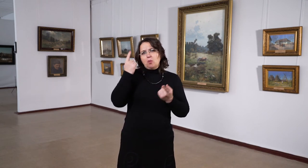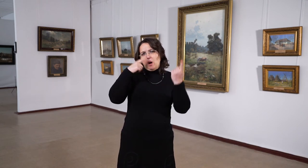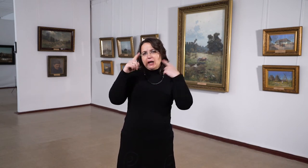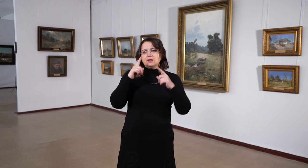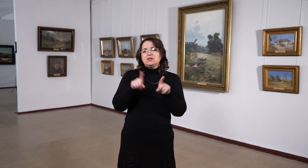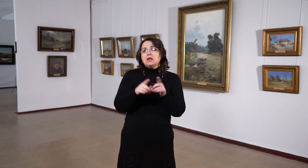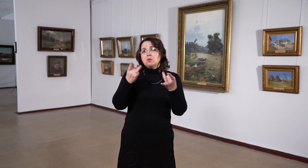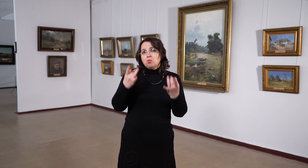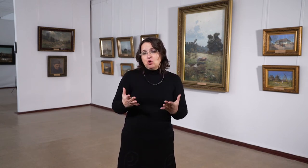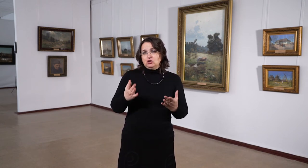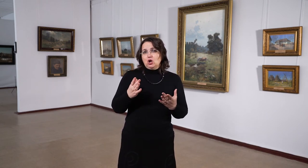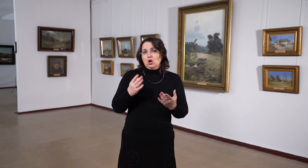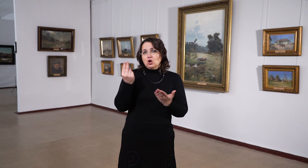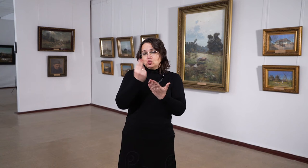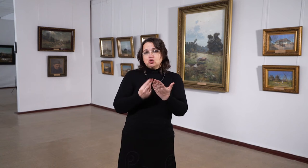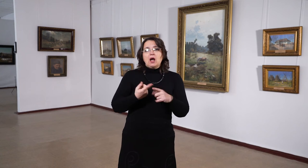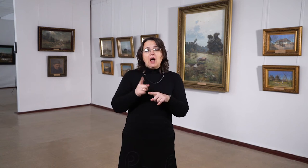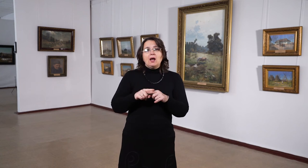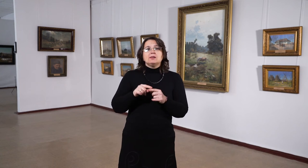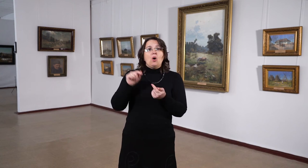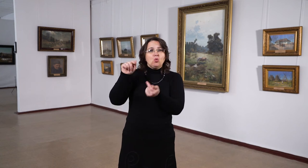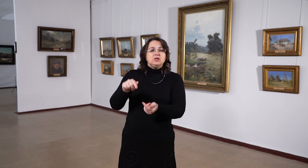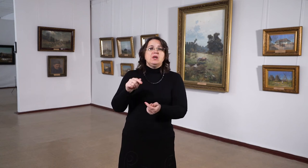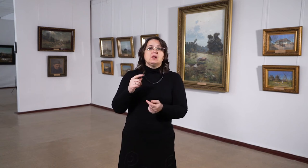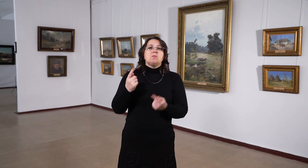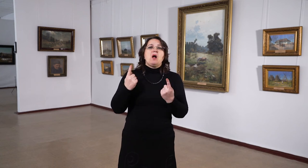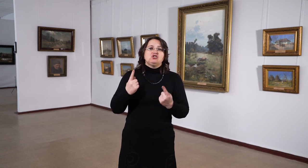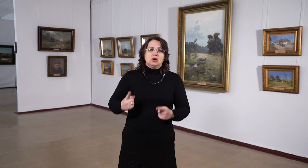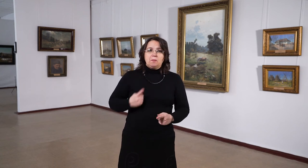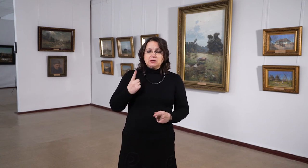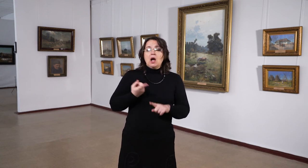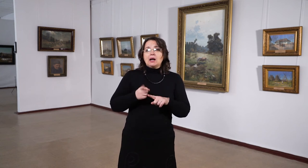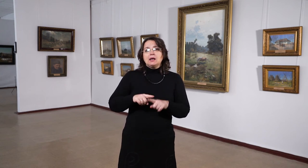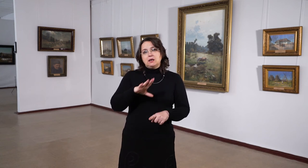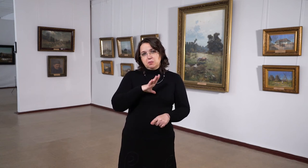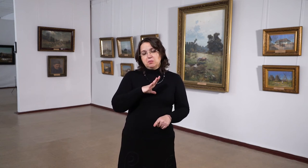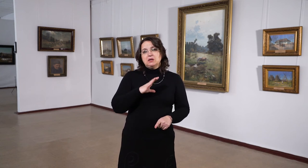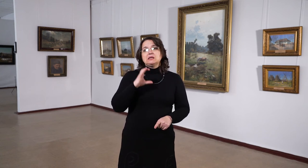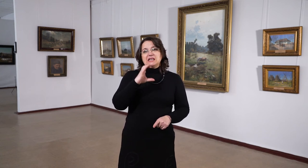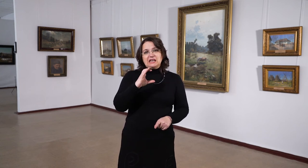будничных сюжетах – это удел больших мастеров, каким был художник Сергей Васильковский.